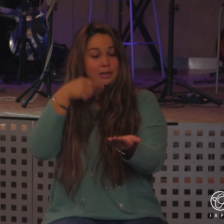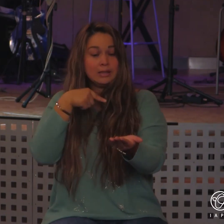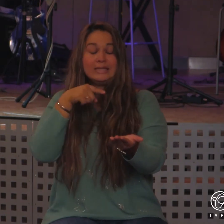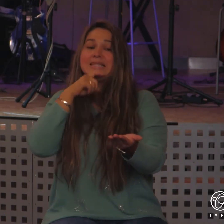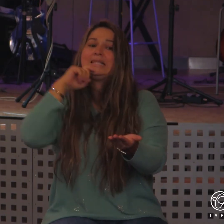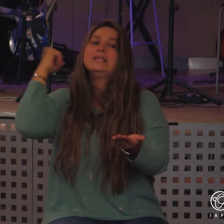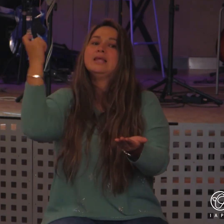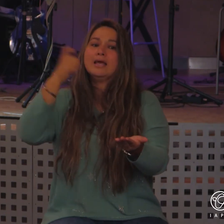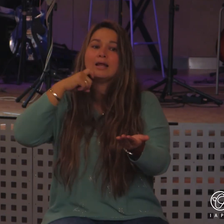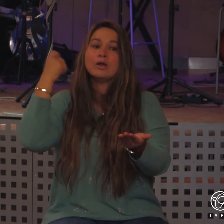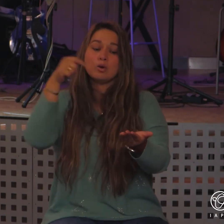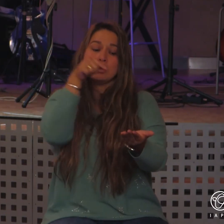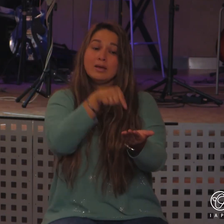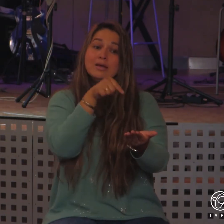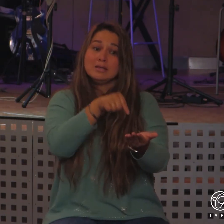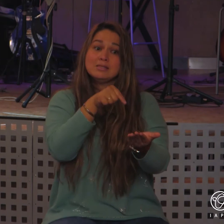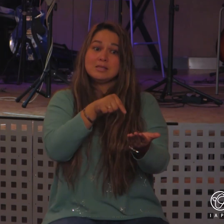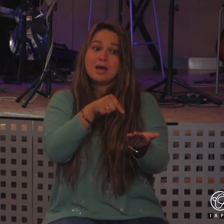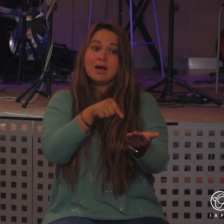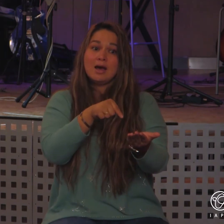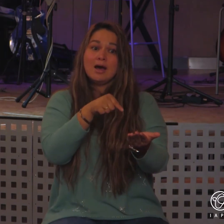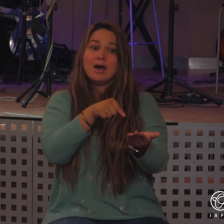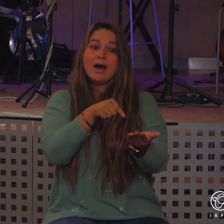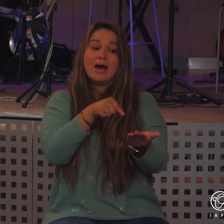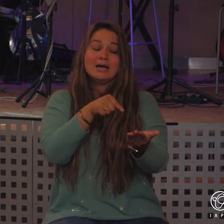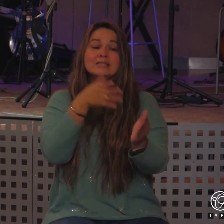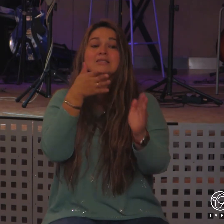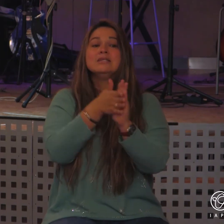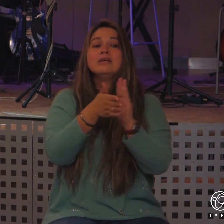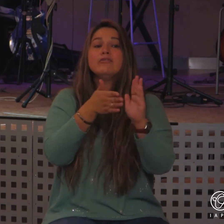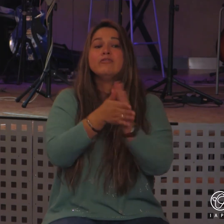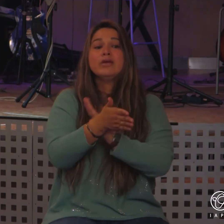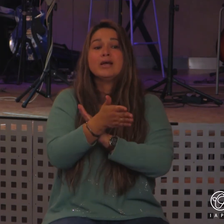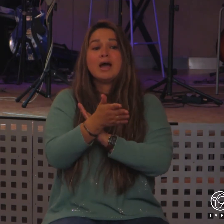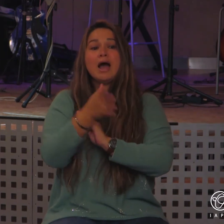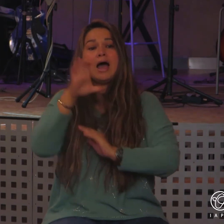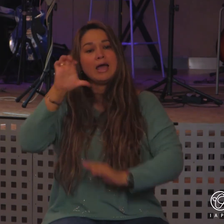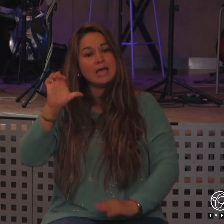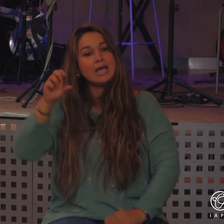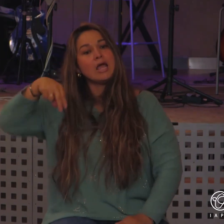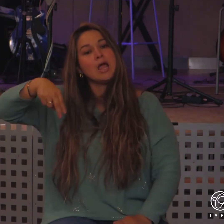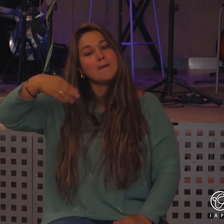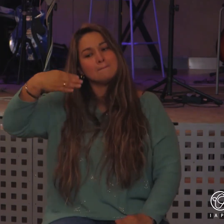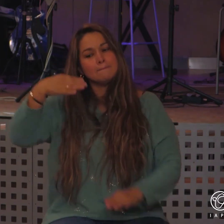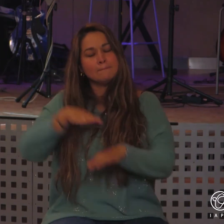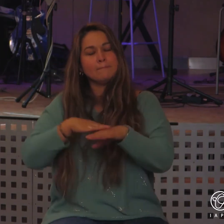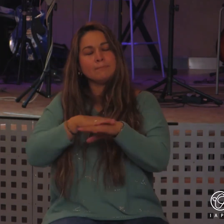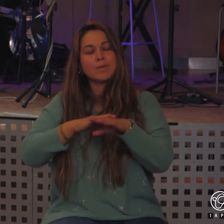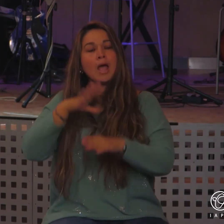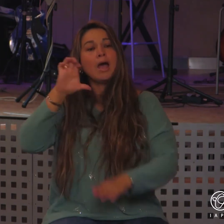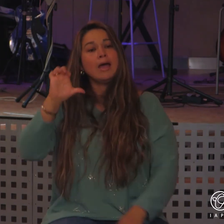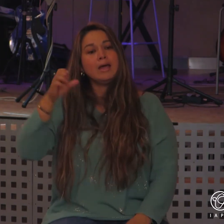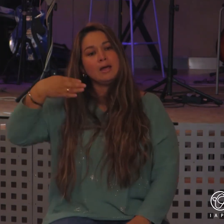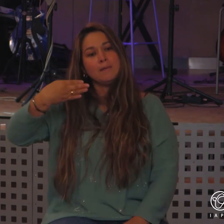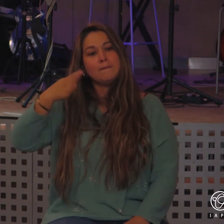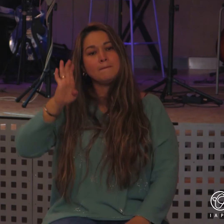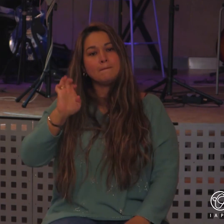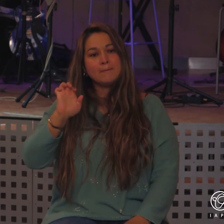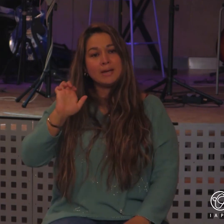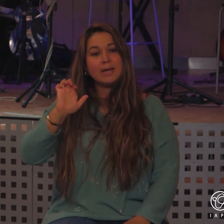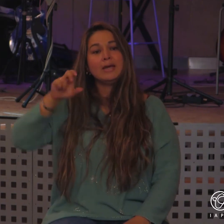esa piedra es Eben-Ezer. Hasta aquí, hasta este mismo